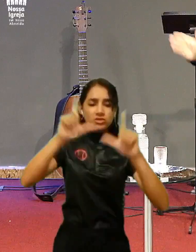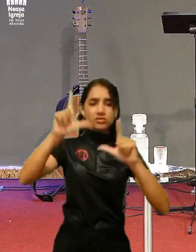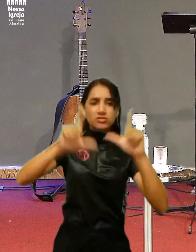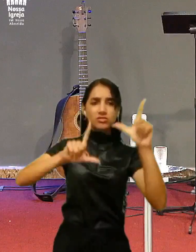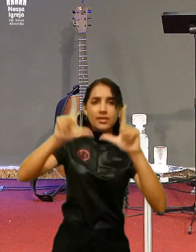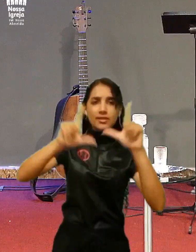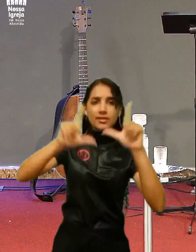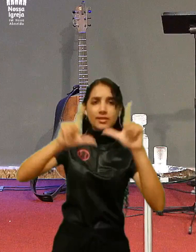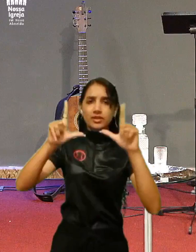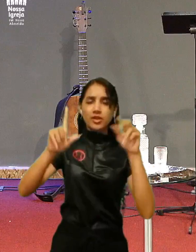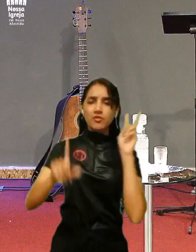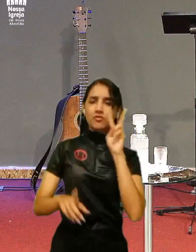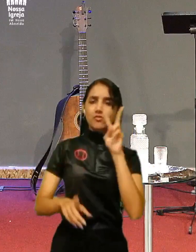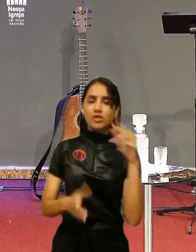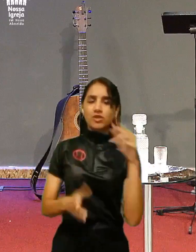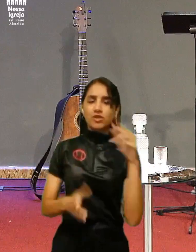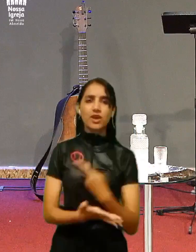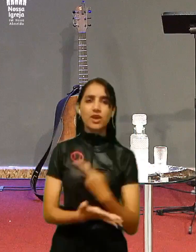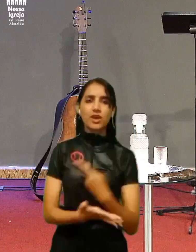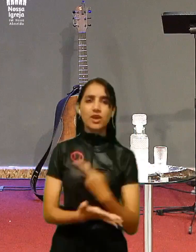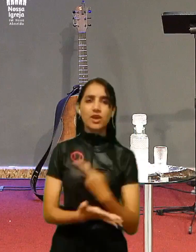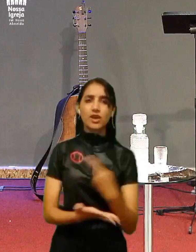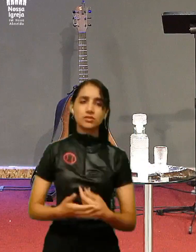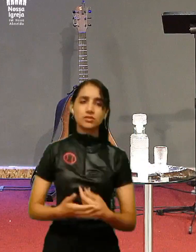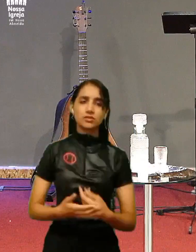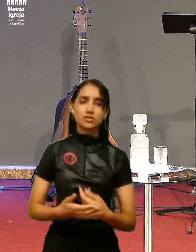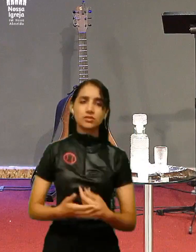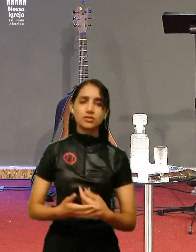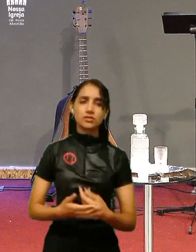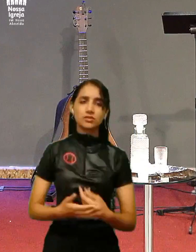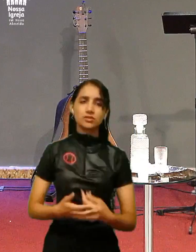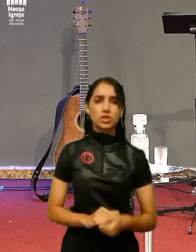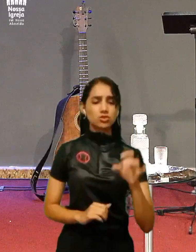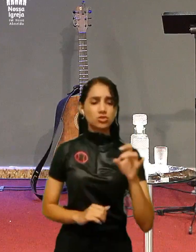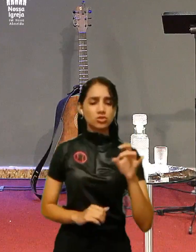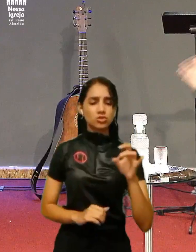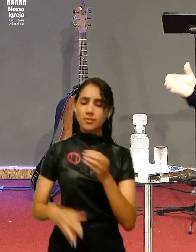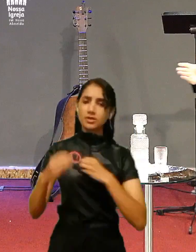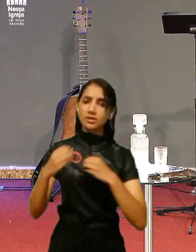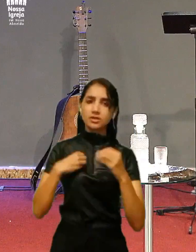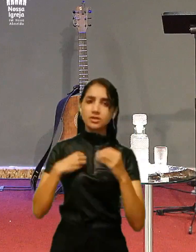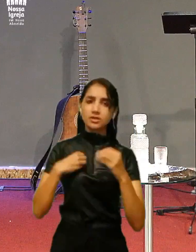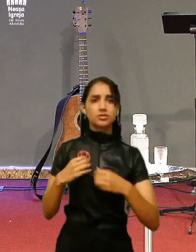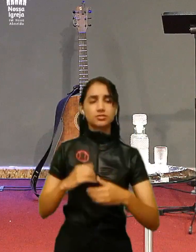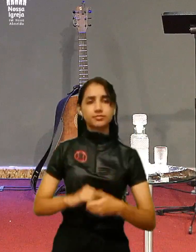denigrem o evangelho, seguindo influencers que falam mal da sua própria fé.